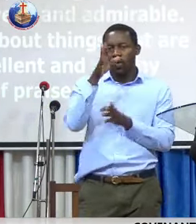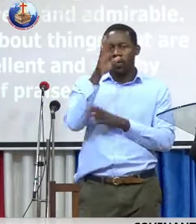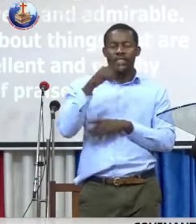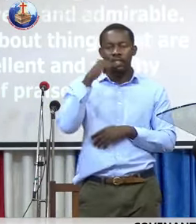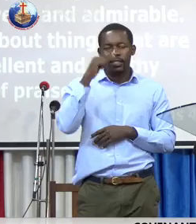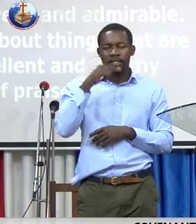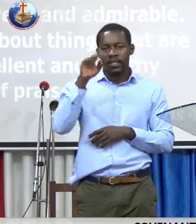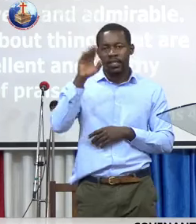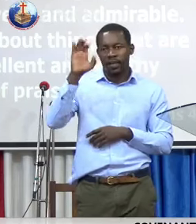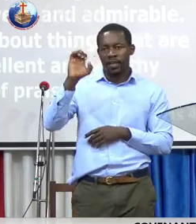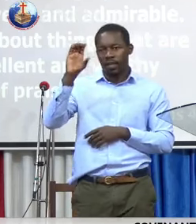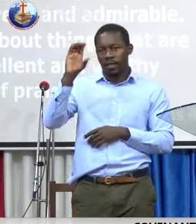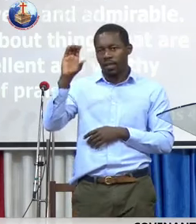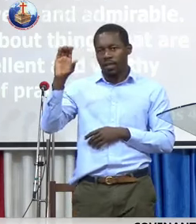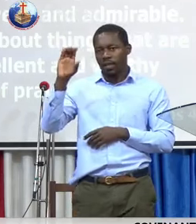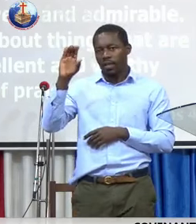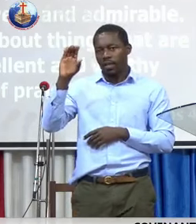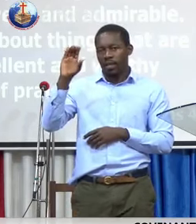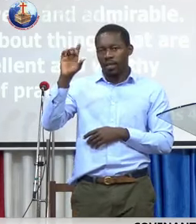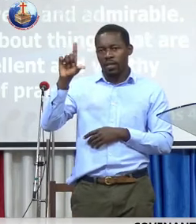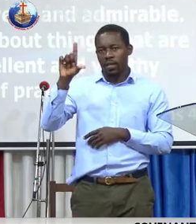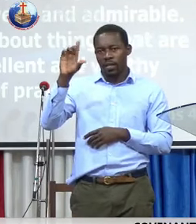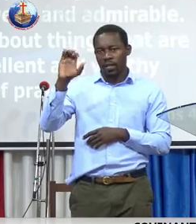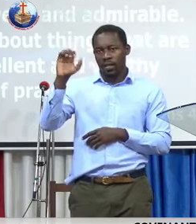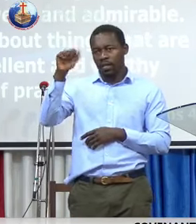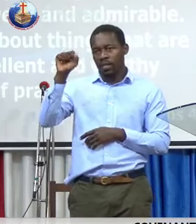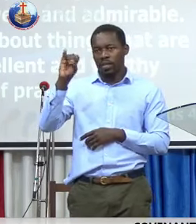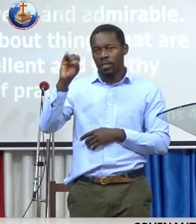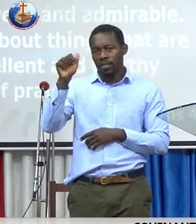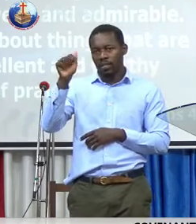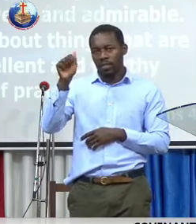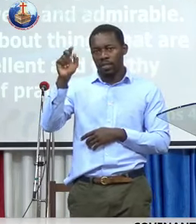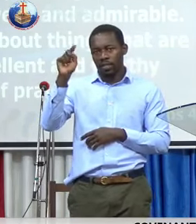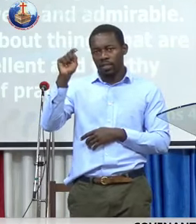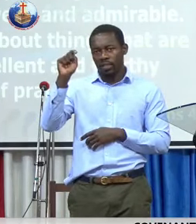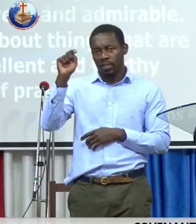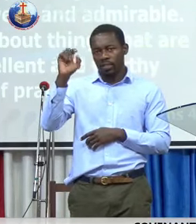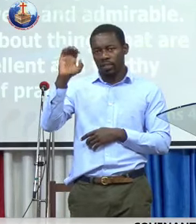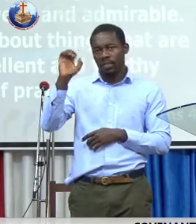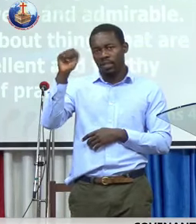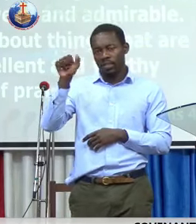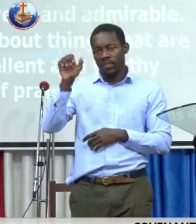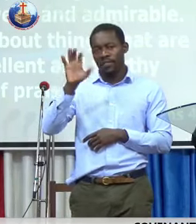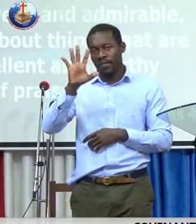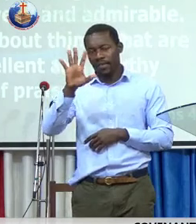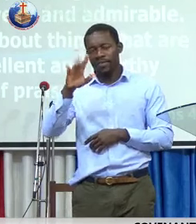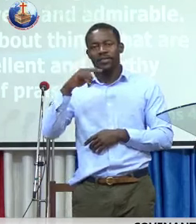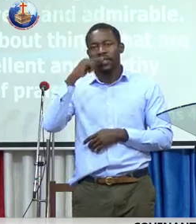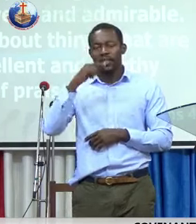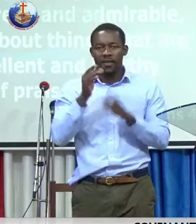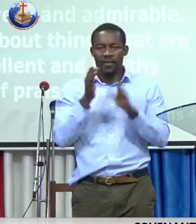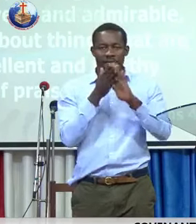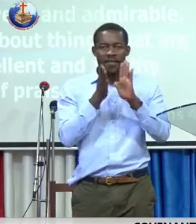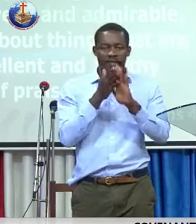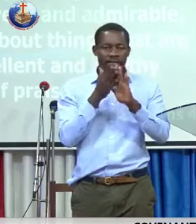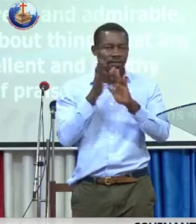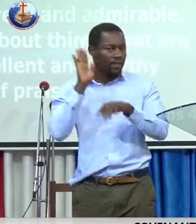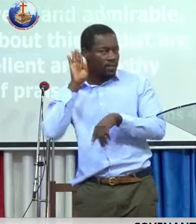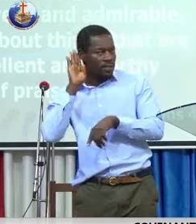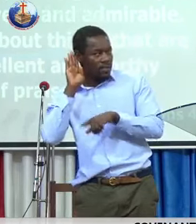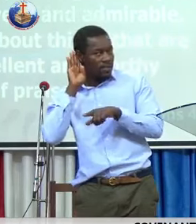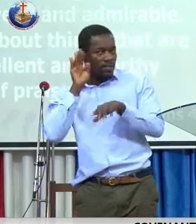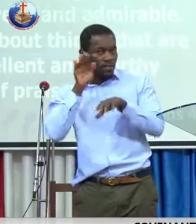in Ecclesiastes 5. Neno la Mungu linatuambia katika Mhubiri 5 that we should be quick to listen, slow to speak. Kwamba